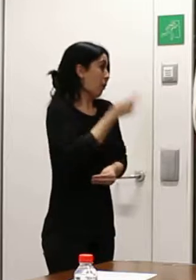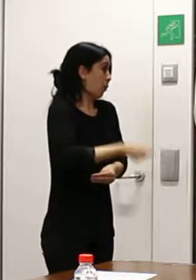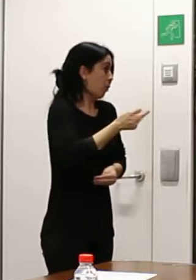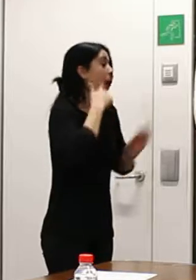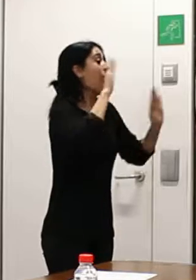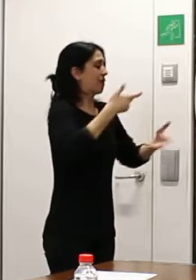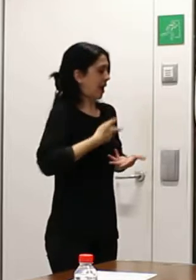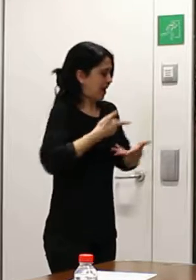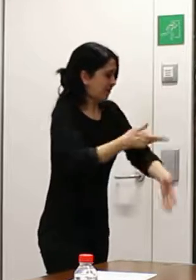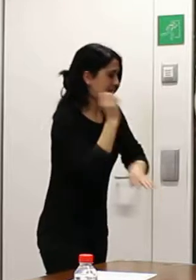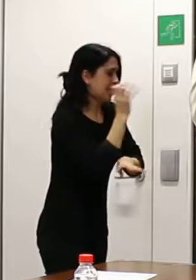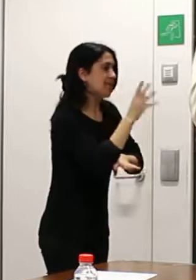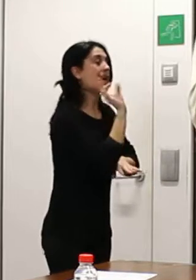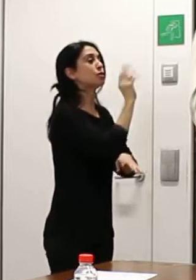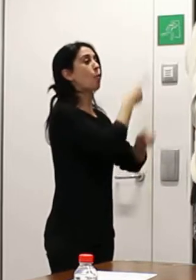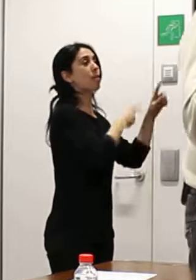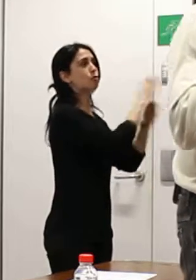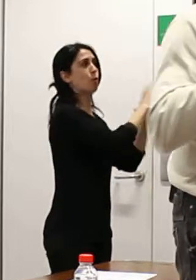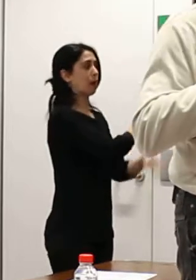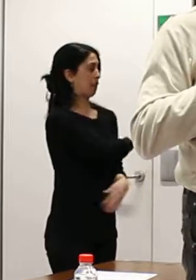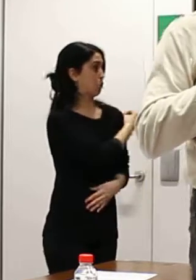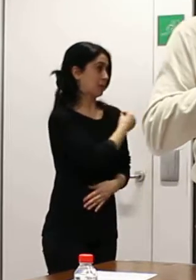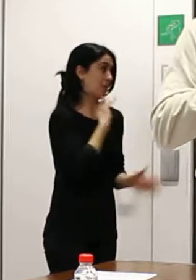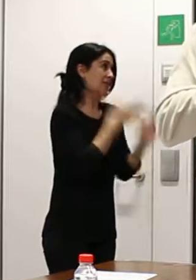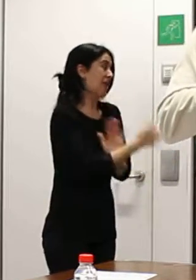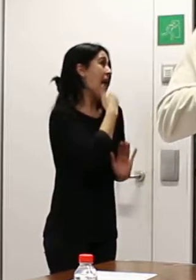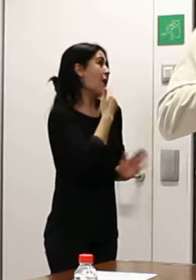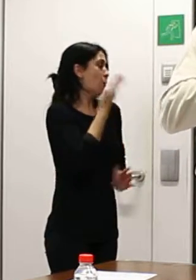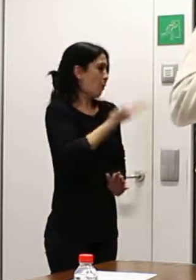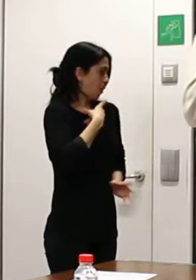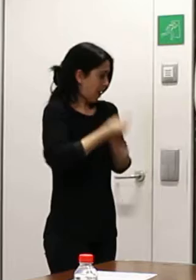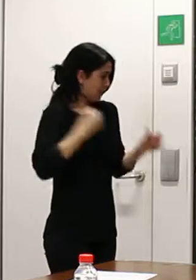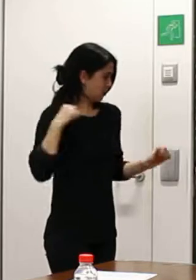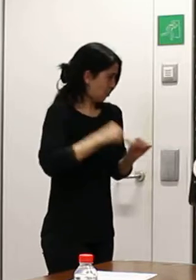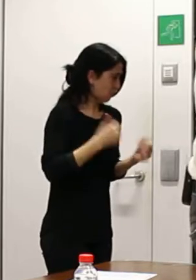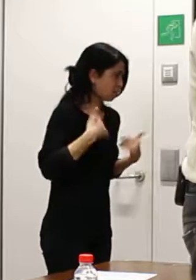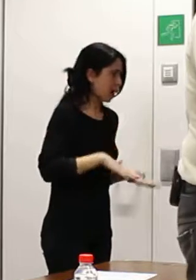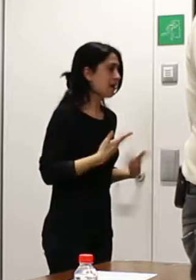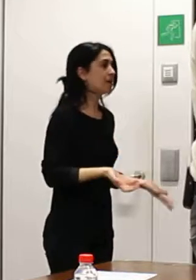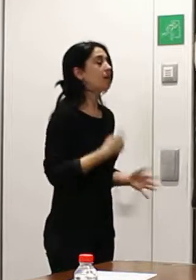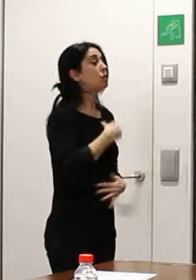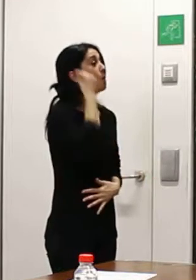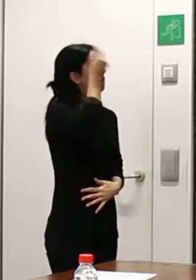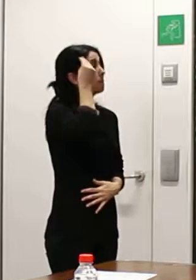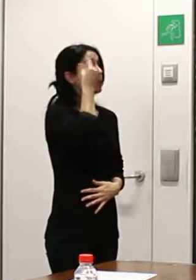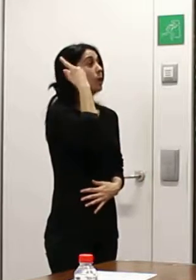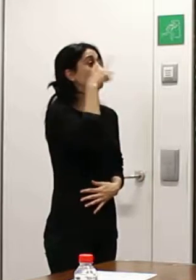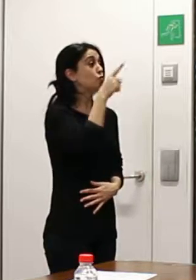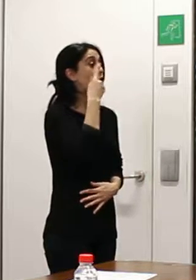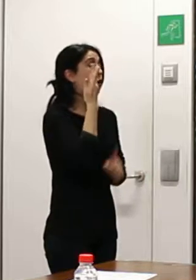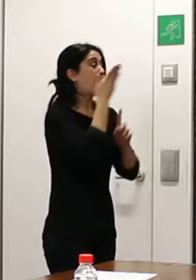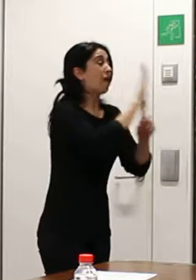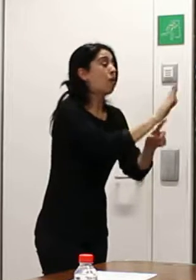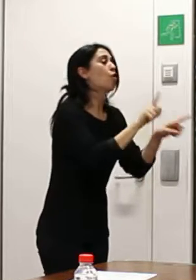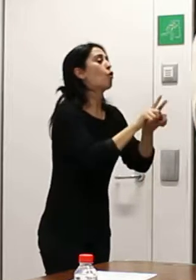charlas. Se oye medio. Vale. Pues pensaba eso, solamente contaros esto como una solución. Pero